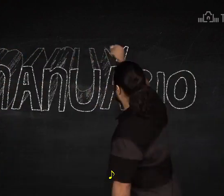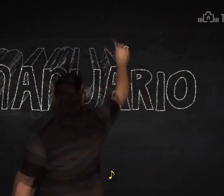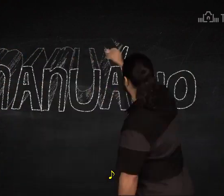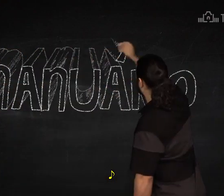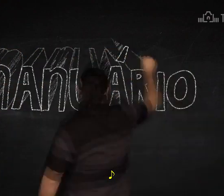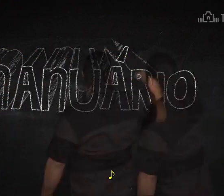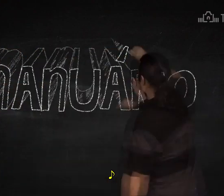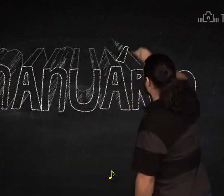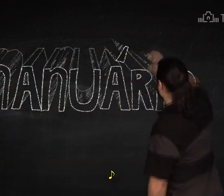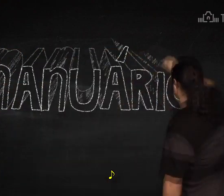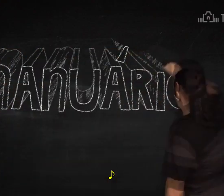Música